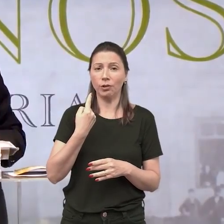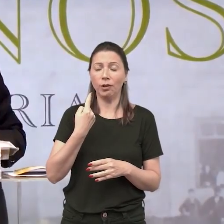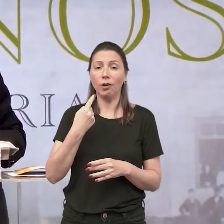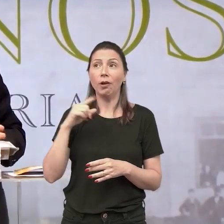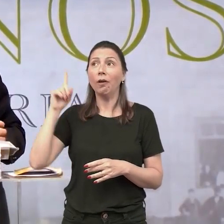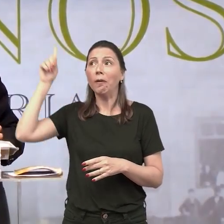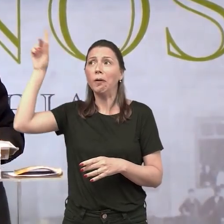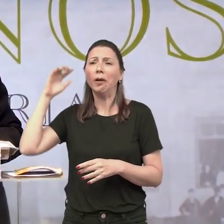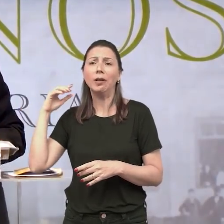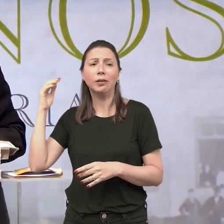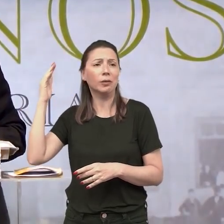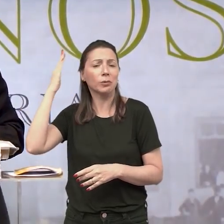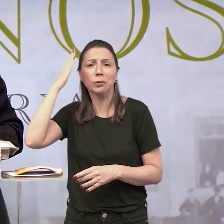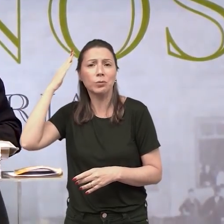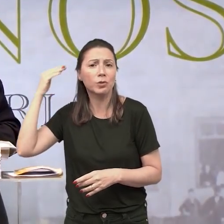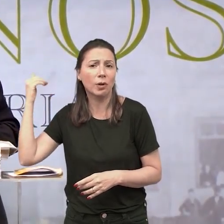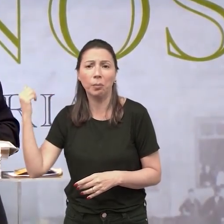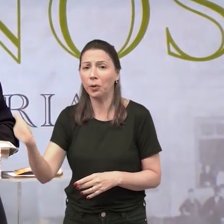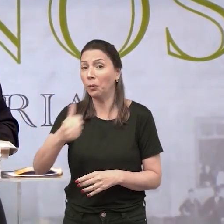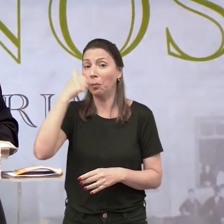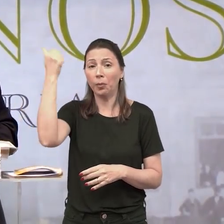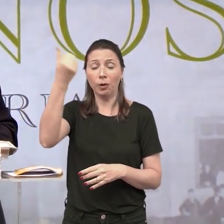era melhor para a gente?